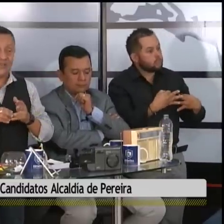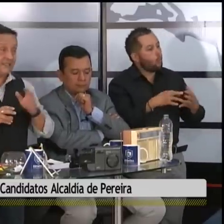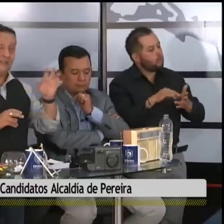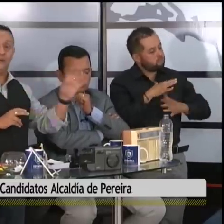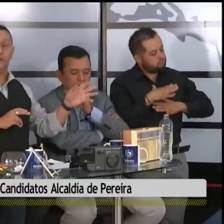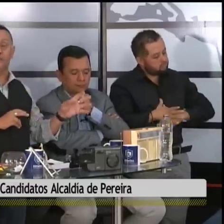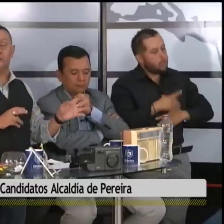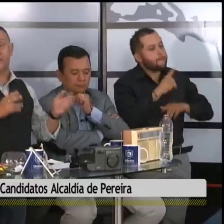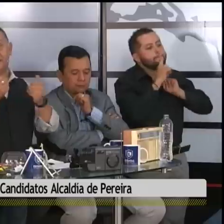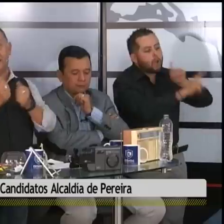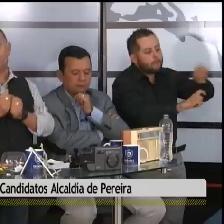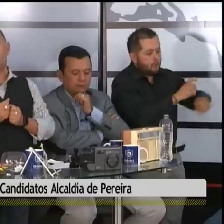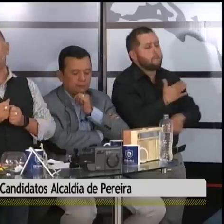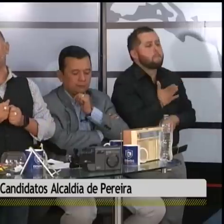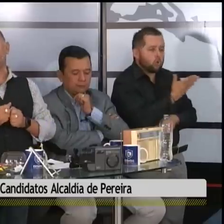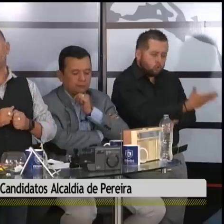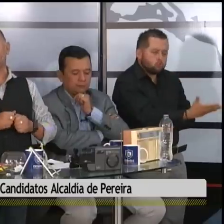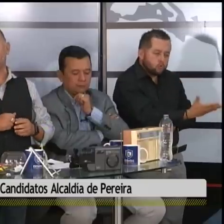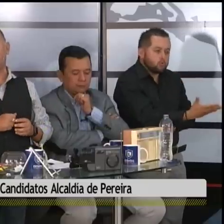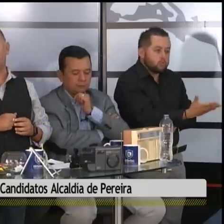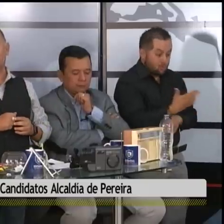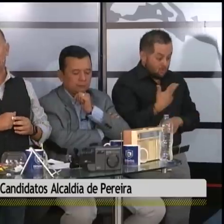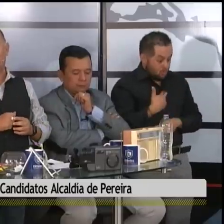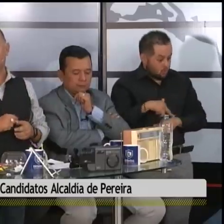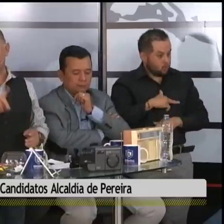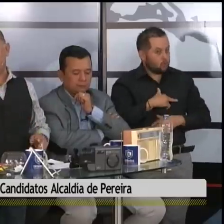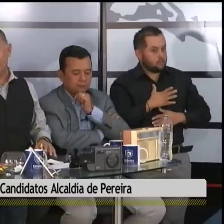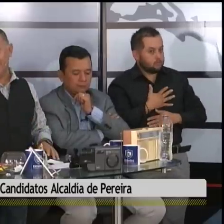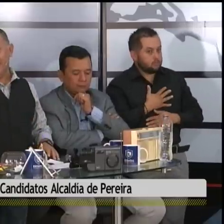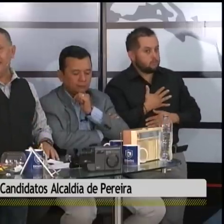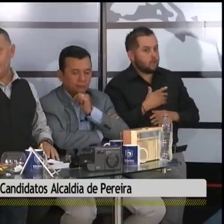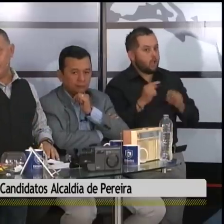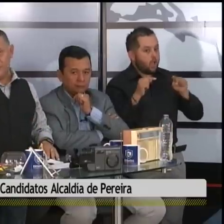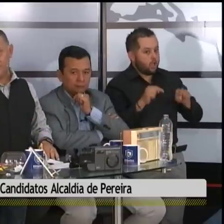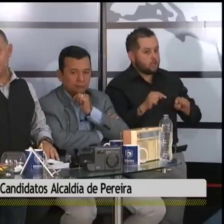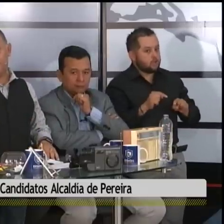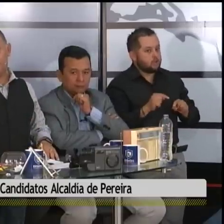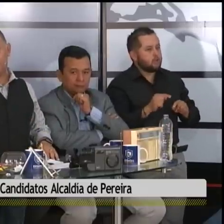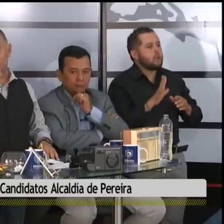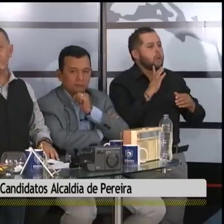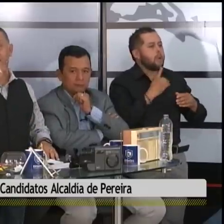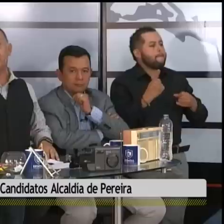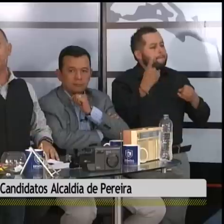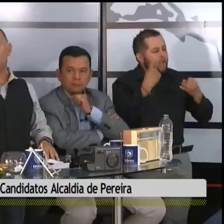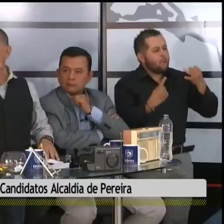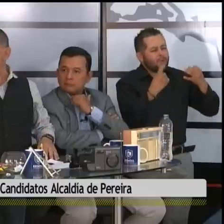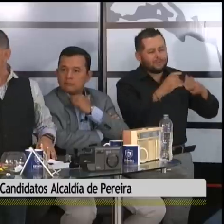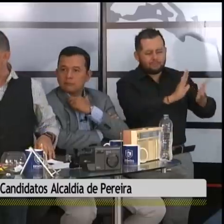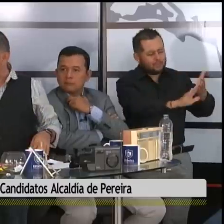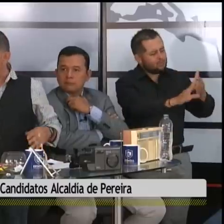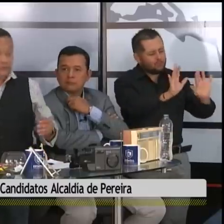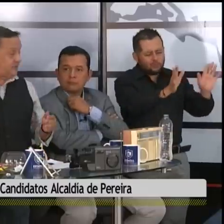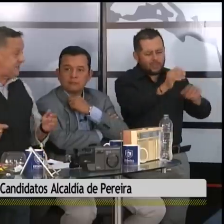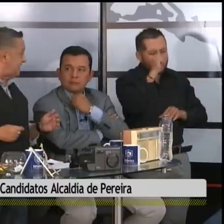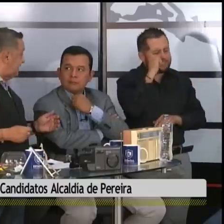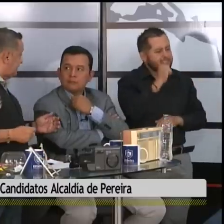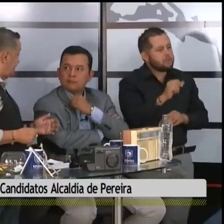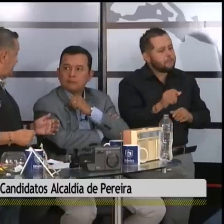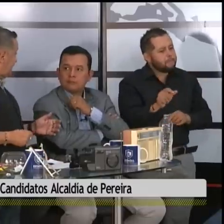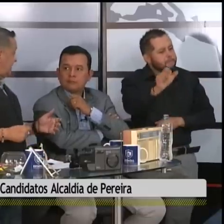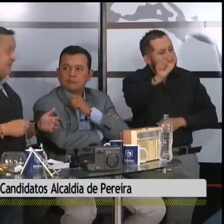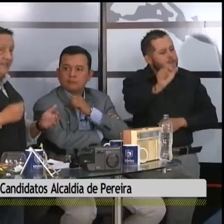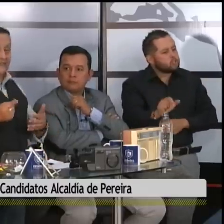tranquilos, hacerle pregunta a los candidatos y nosotros las leemos aquí. De a una, por favor, porque es que ayer hubo uno de nuestros